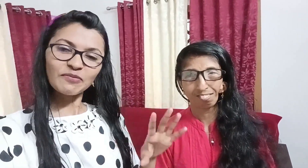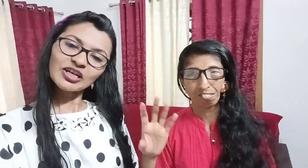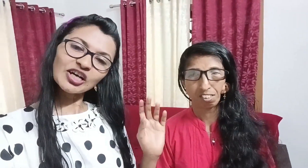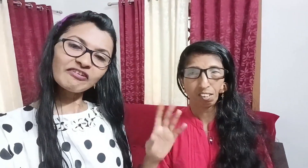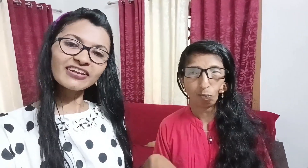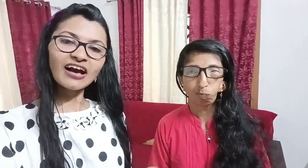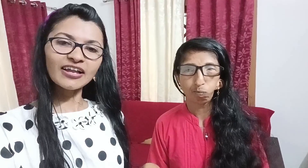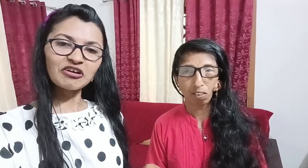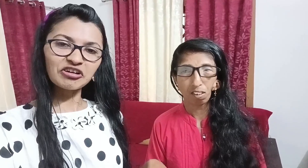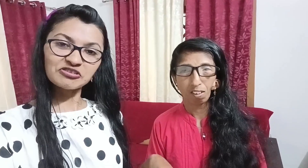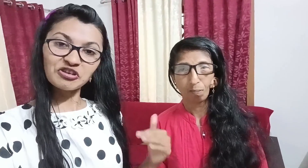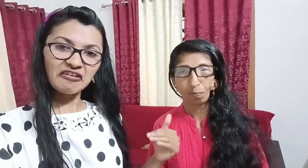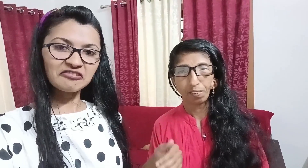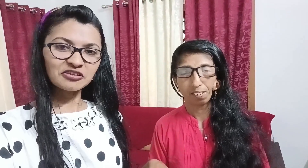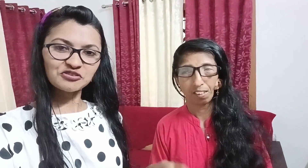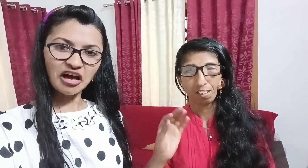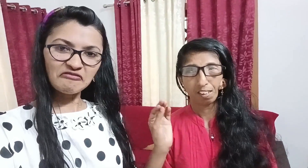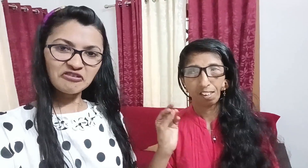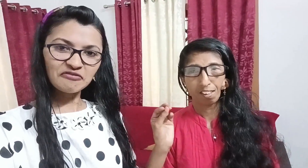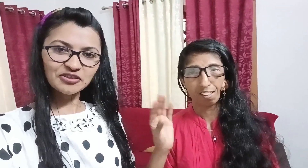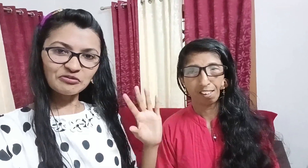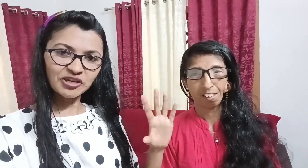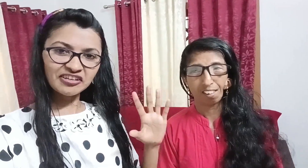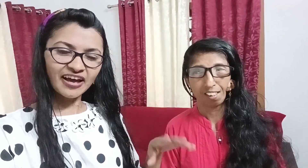സിസ്റ്റർമാർക്കൊക്കെ വലിയ കാര്യമാണ് കേട്ടോ, സ്റ്റാഫിന്, സ്റ്റാഫ് അവിടുത്തെ മെയിൻ ആള്.